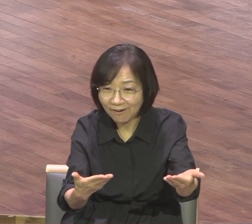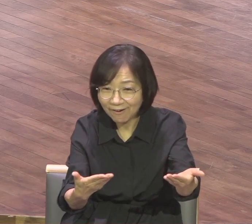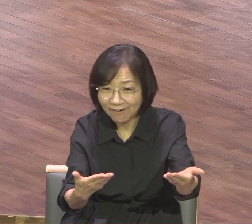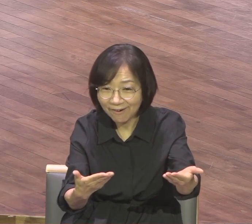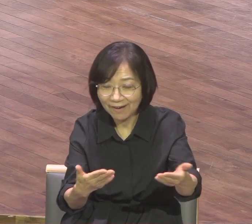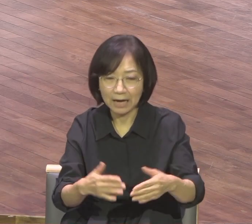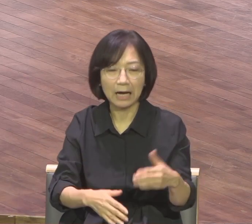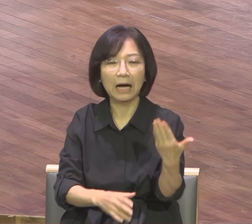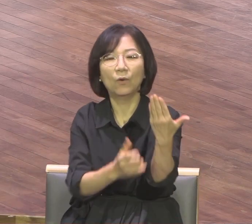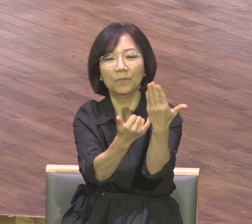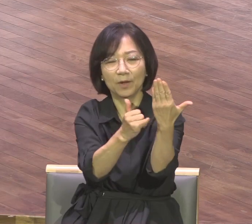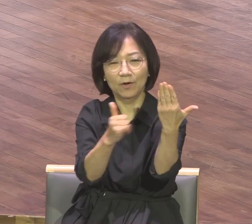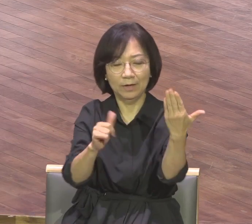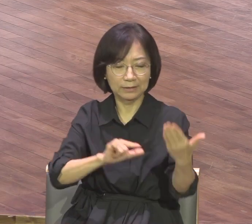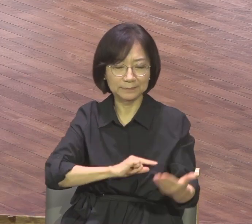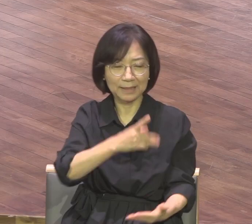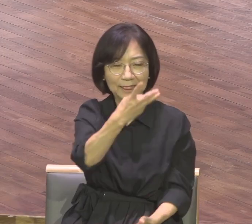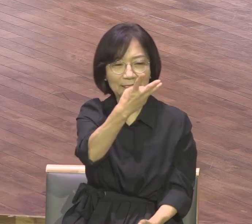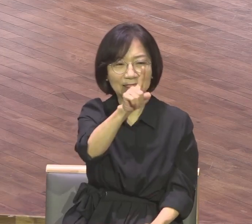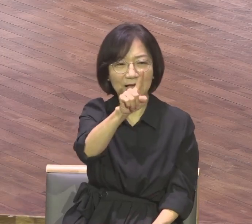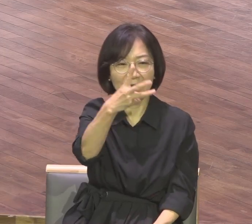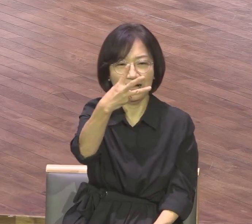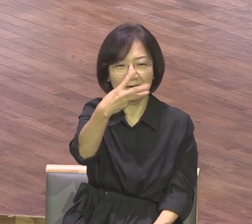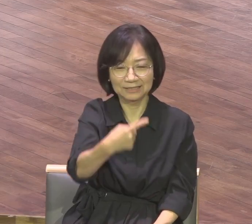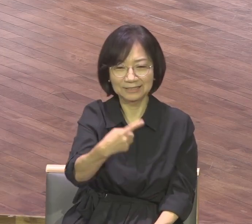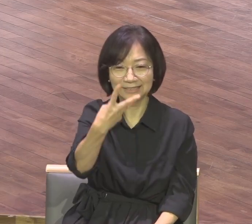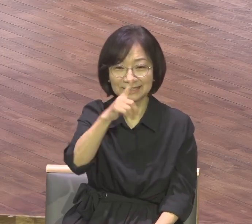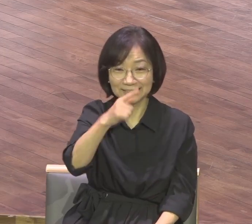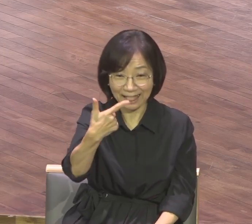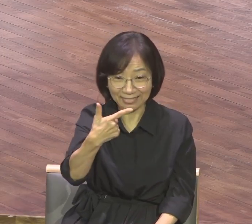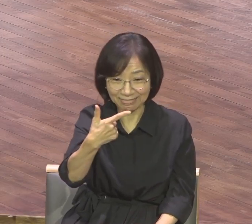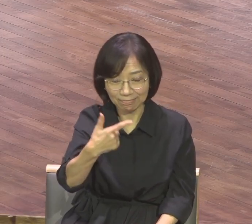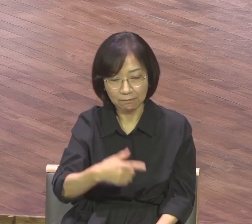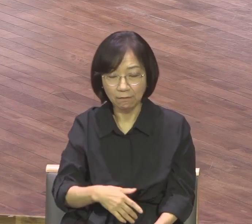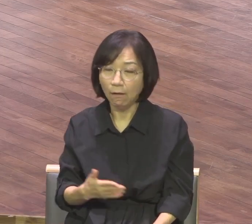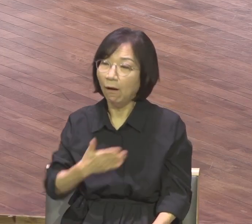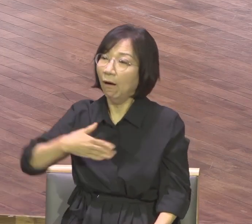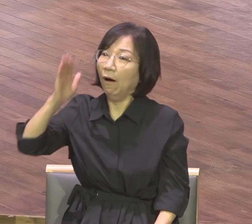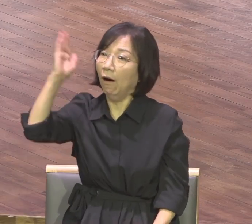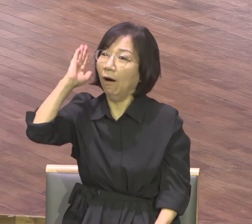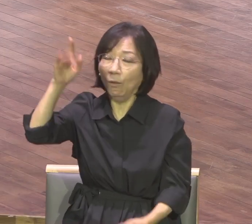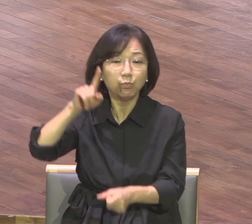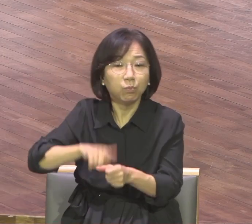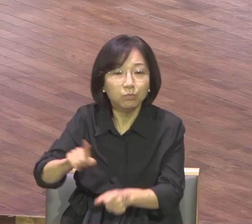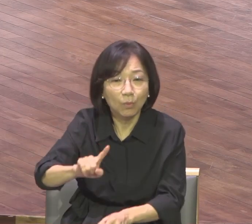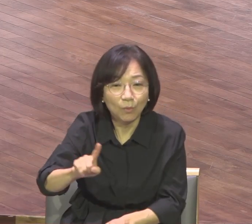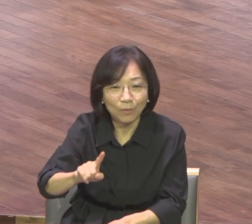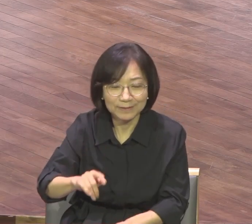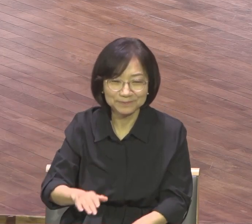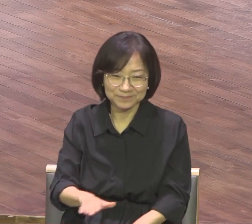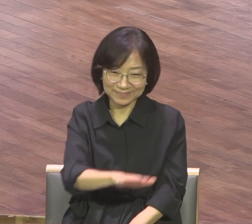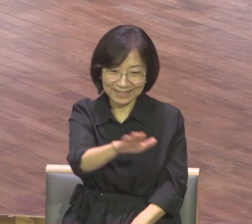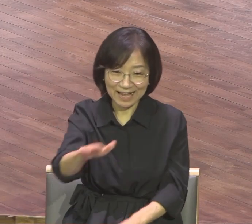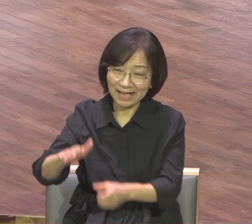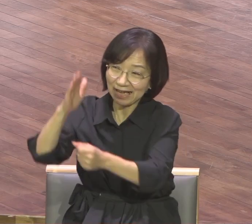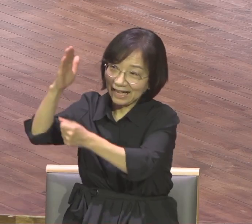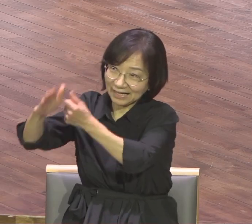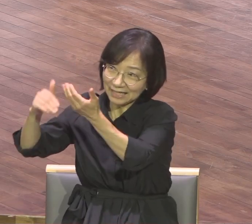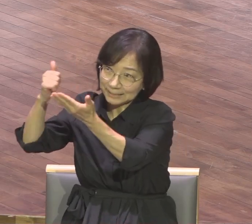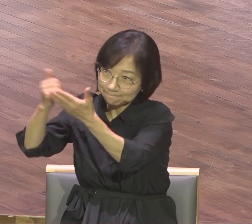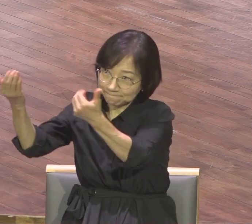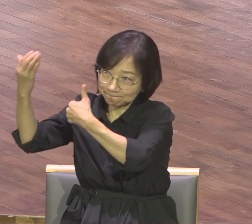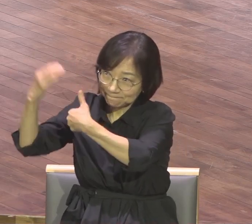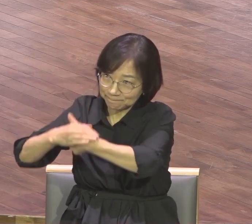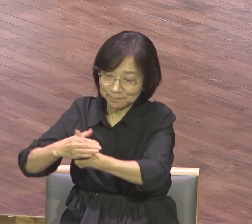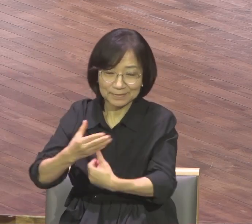이 아홉 명 타르타니 받았어요. 제가 왜 이 말씀 드렸냐? 우리가 주의 일을 위해서, 복음 전도를